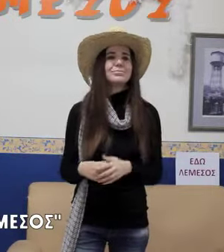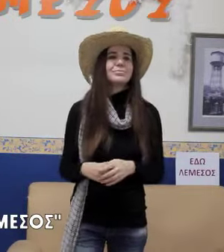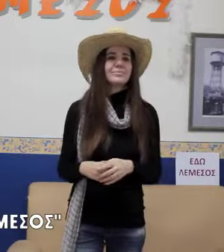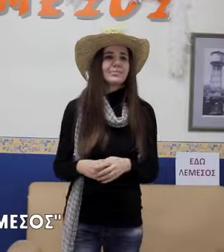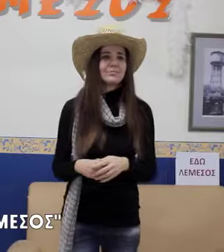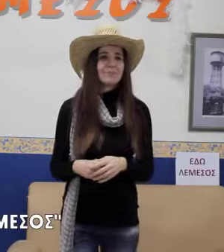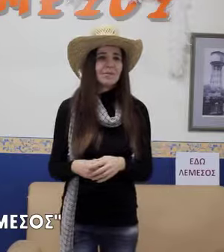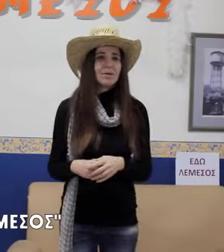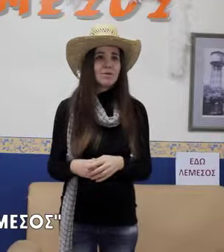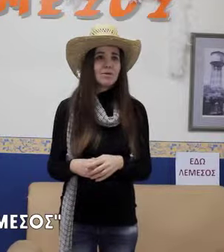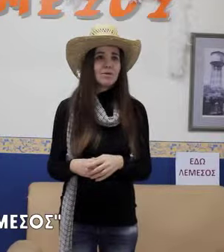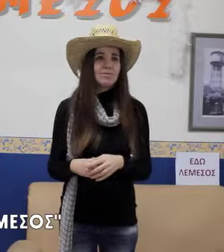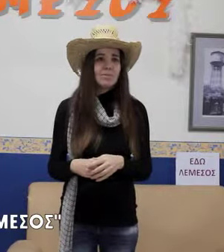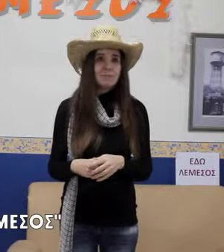για τη μεγάλη του συνεισφορά